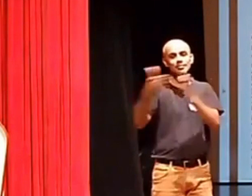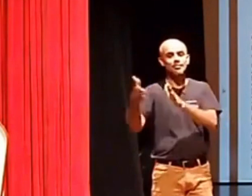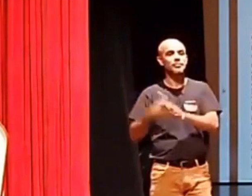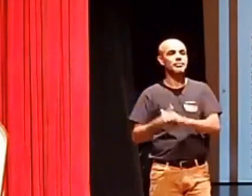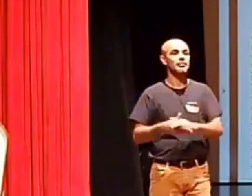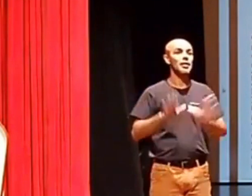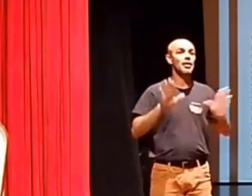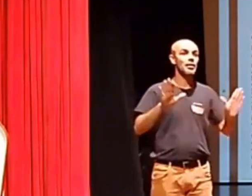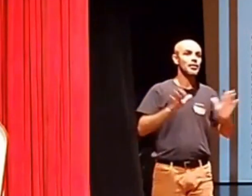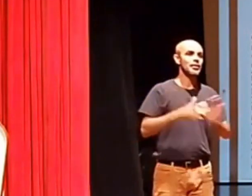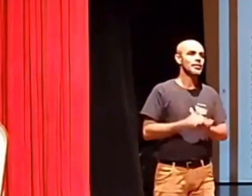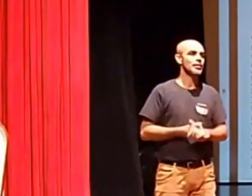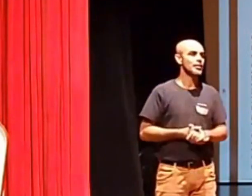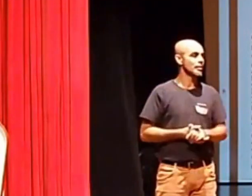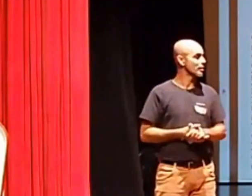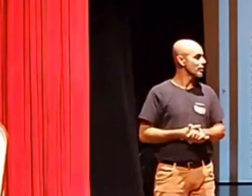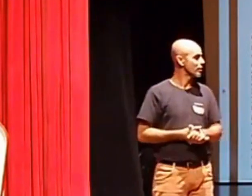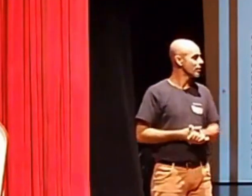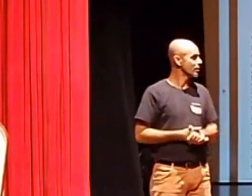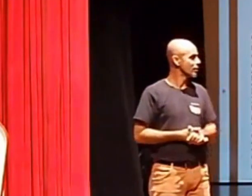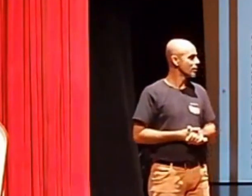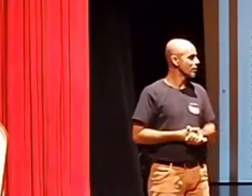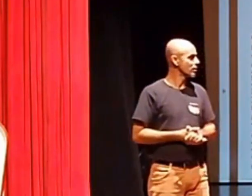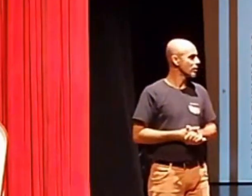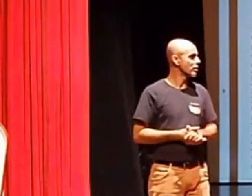Mas, posso contar?